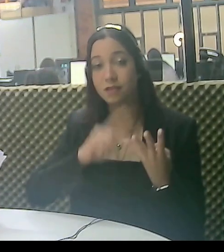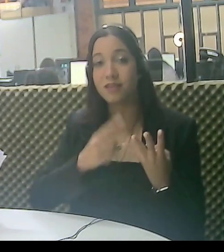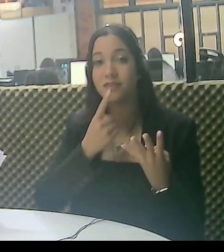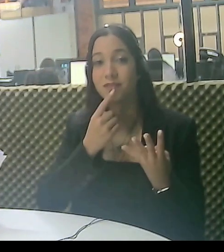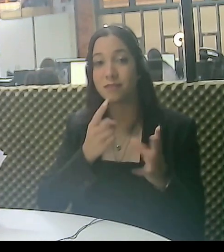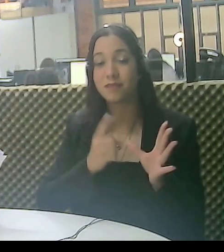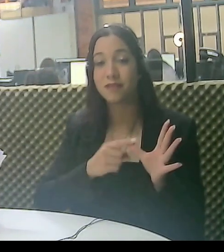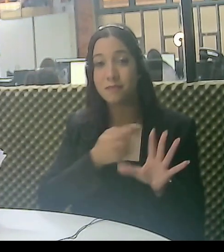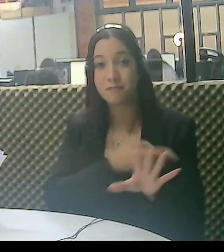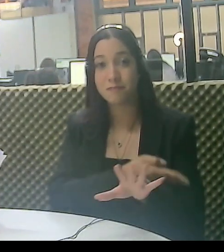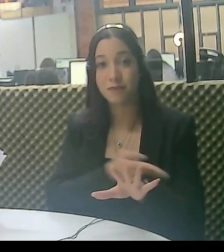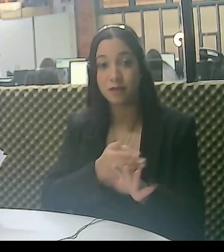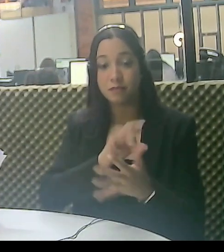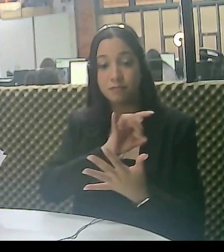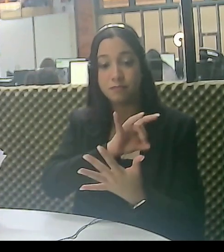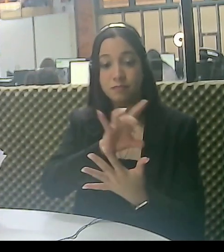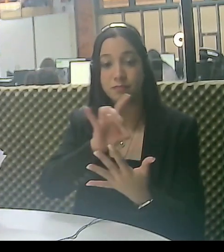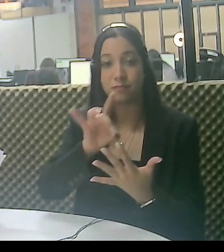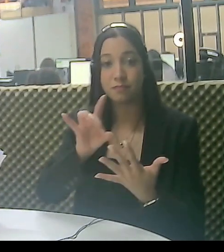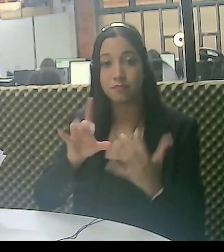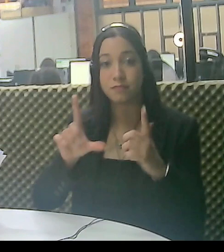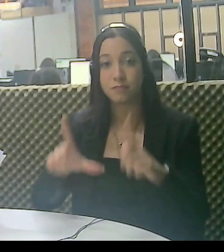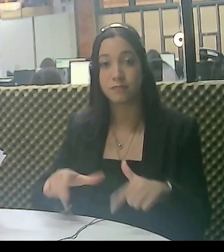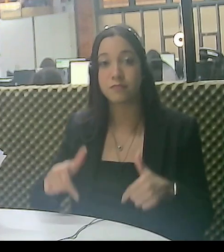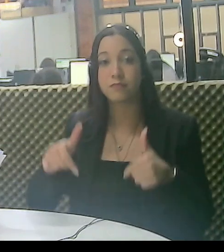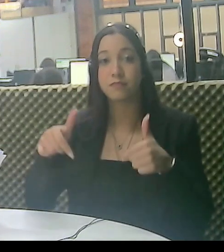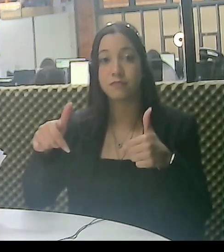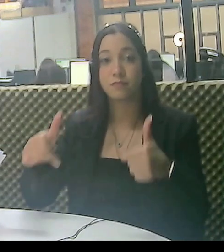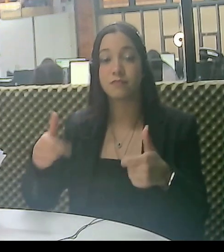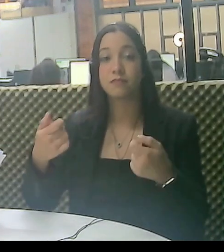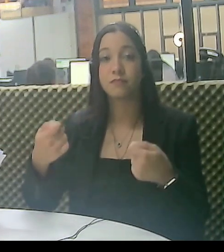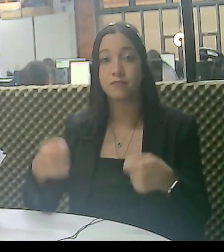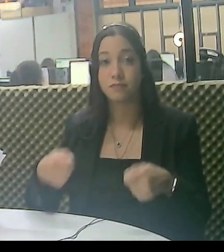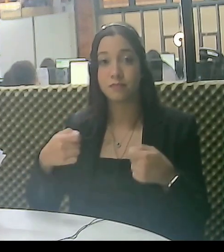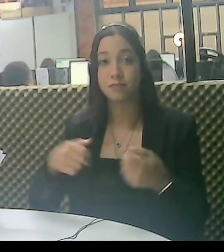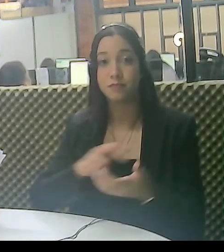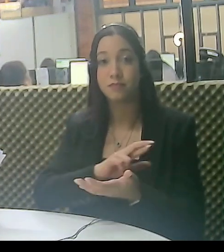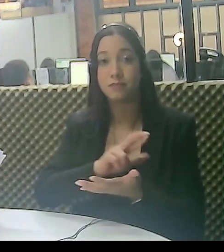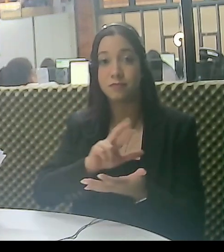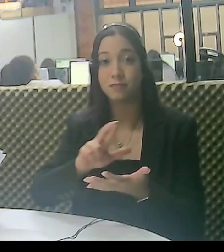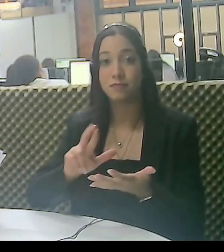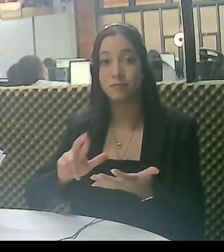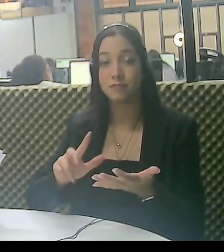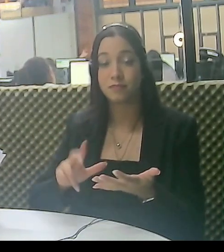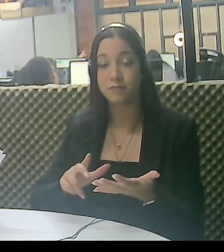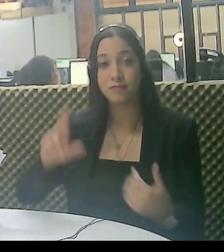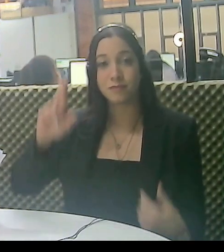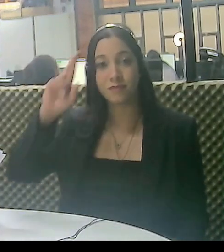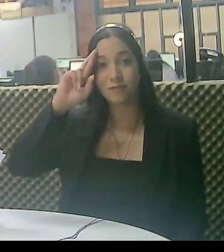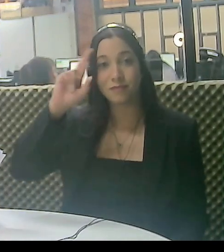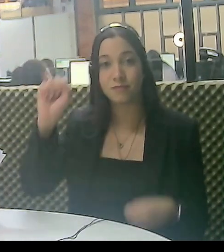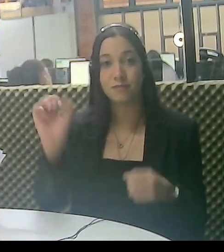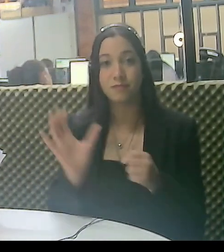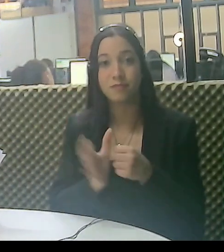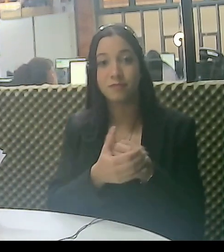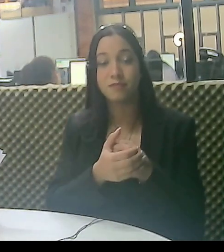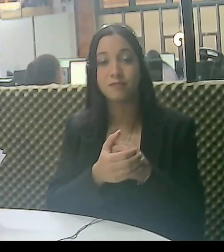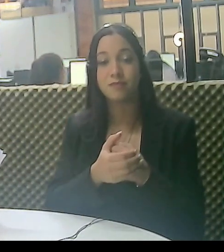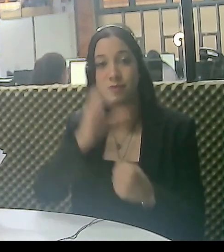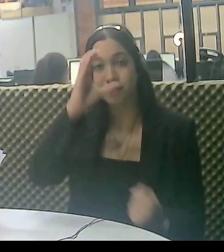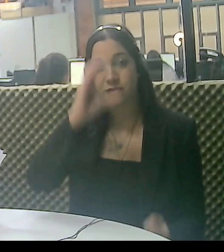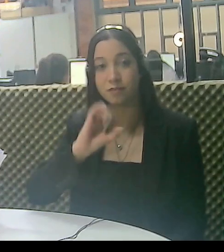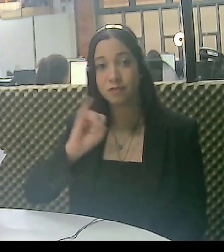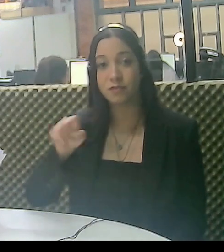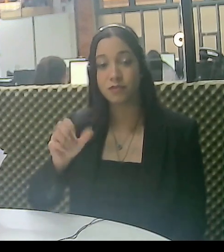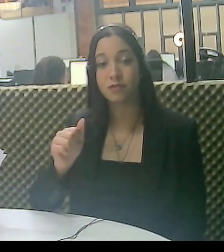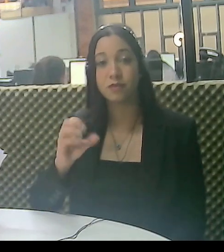e branca. Cada uma apresenta as ações que devem ser feitas em diferentes momentos. O diretor da Defesa Civil, João Batista